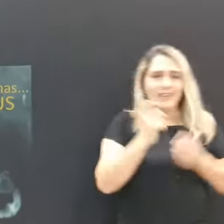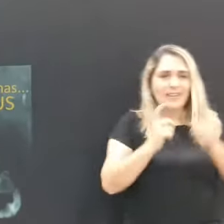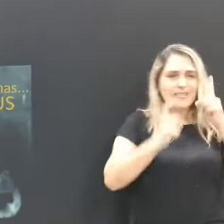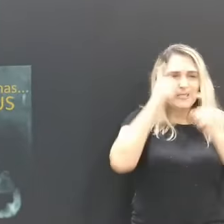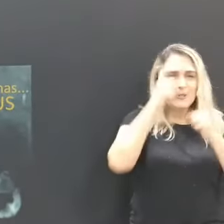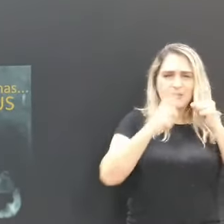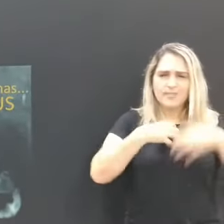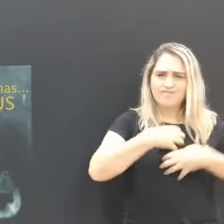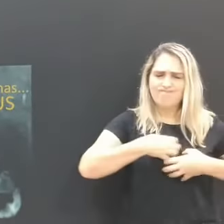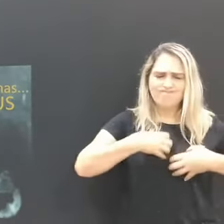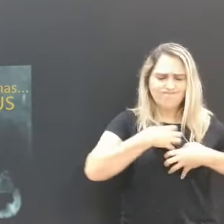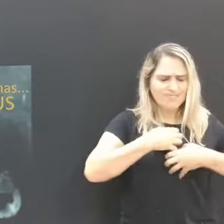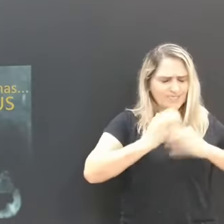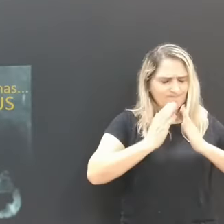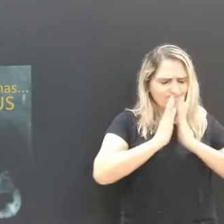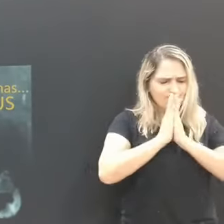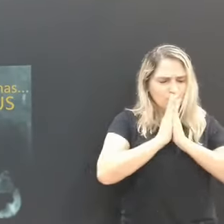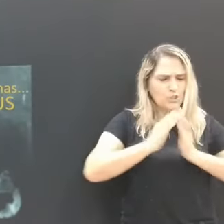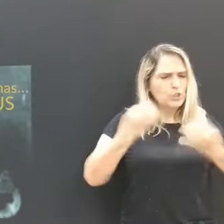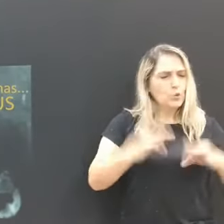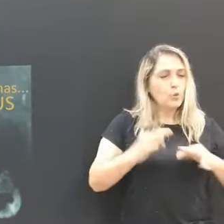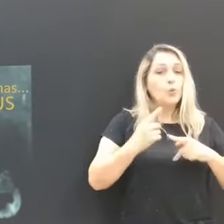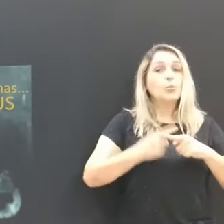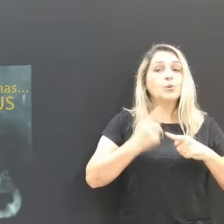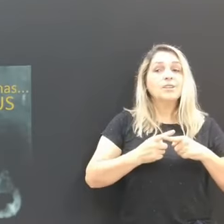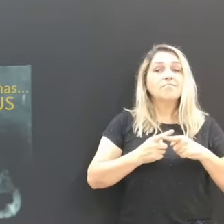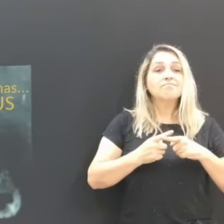mim aquilo que não me pertence.